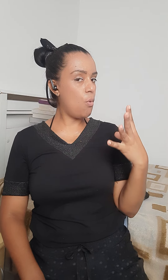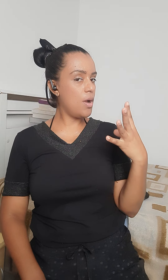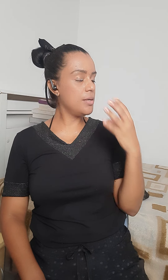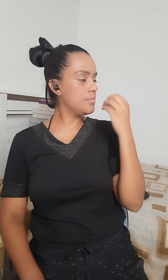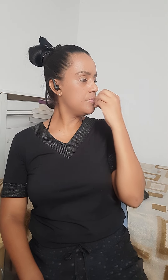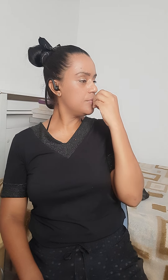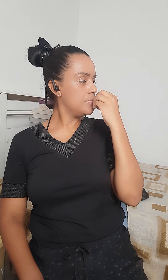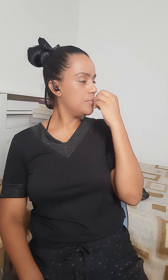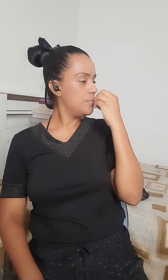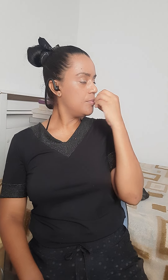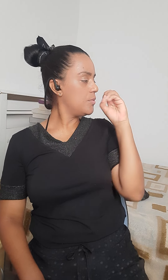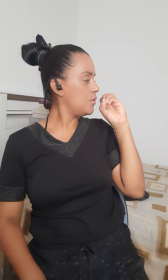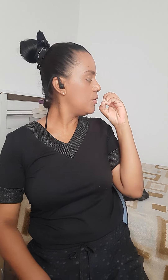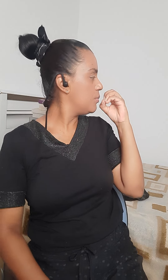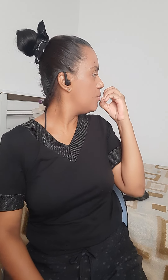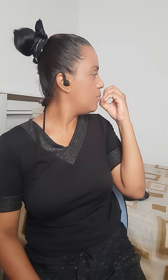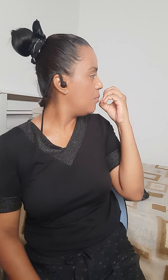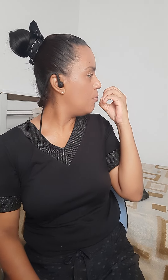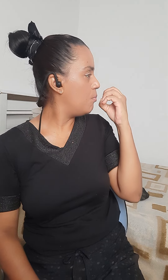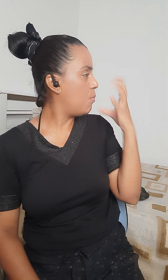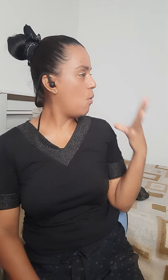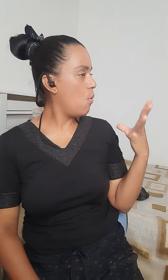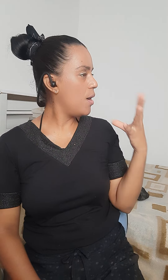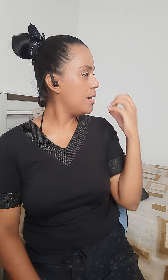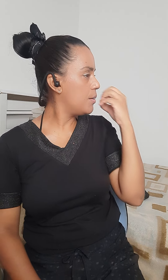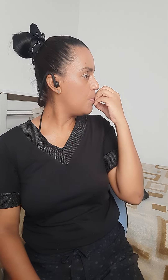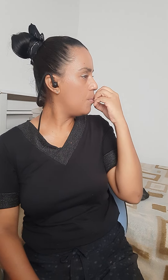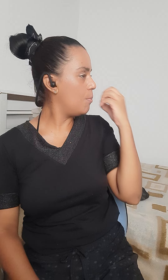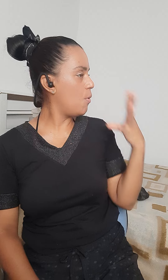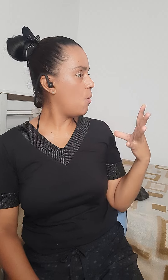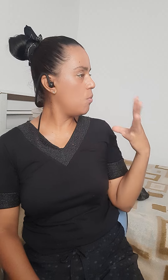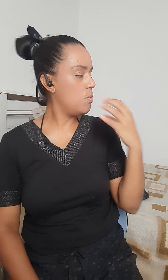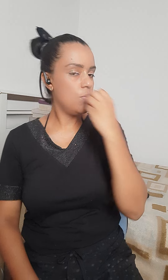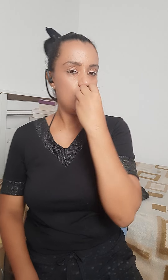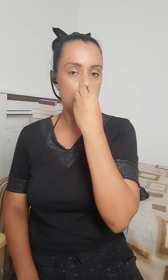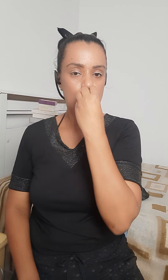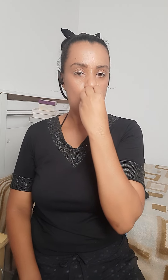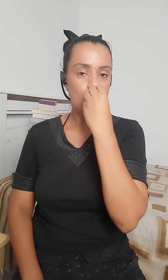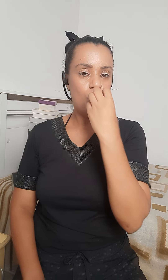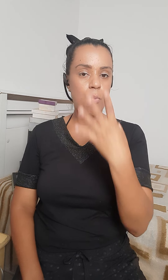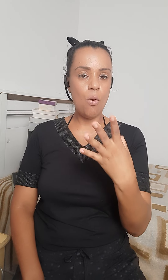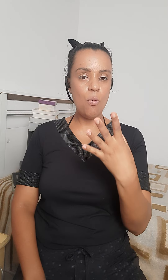Boa, ó. Boa, bom, boa